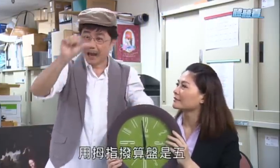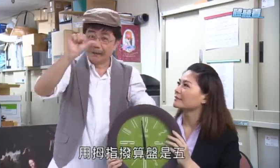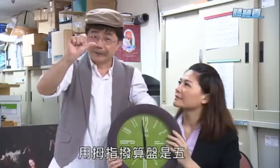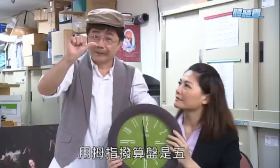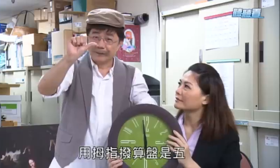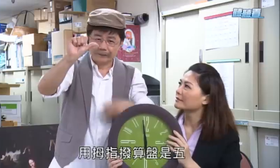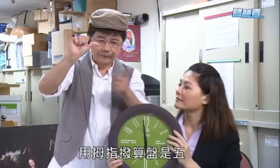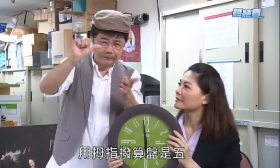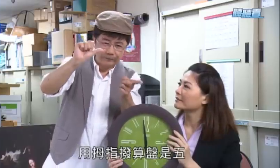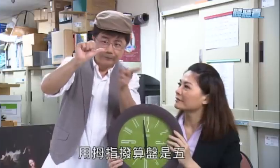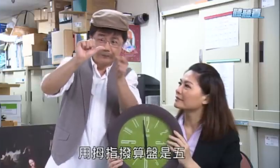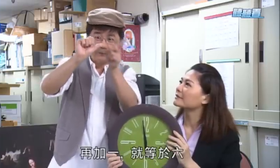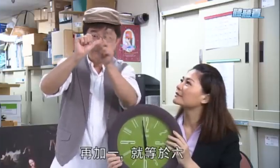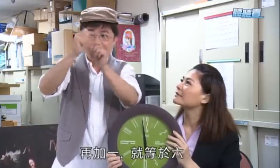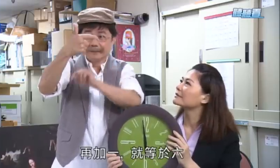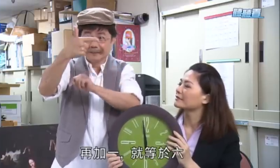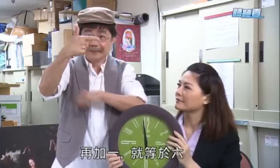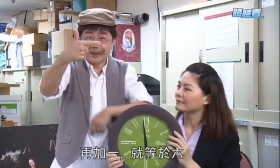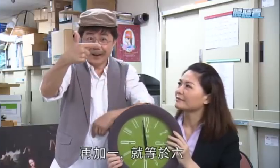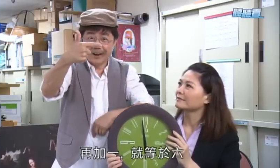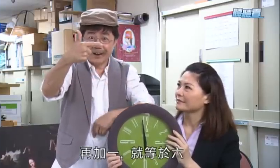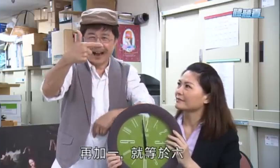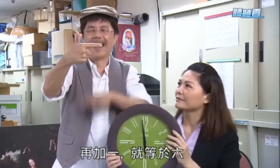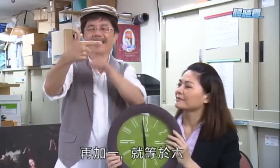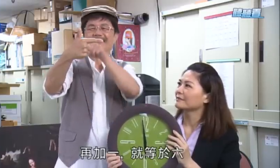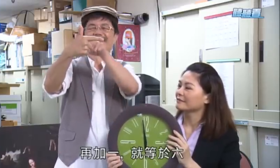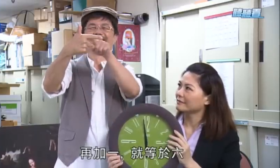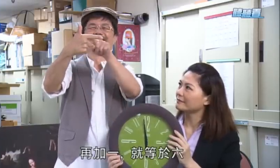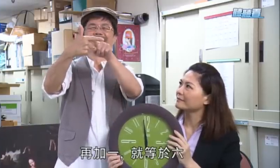5，啊，再加1就等于6，